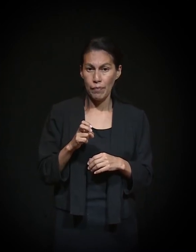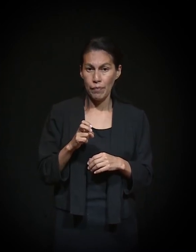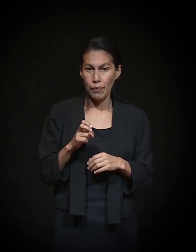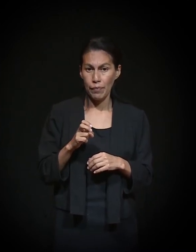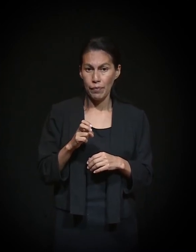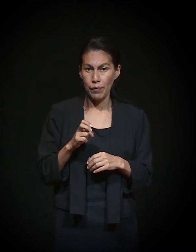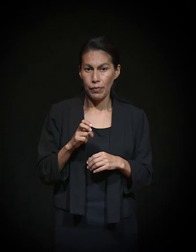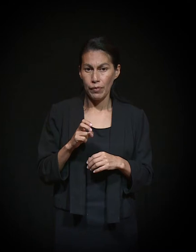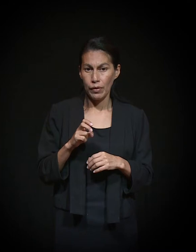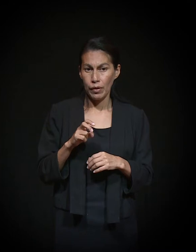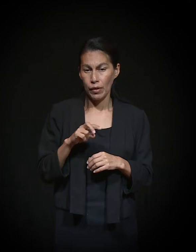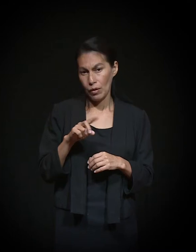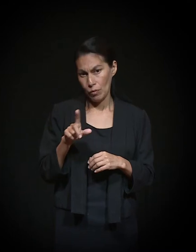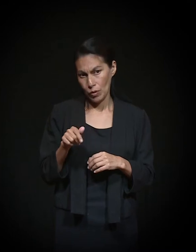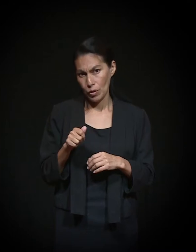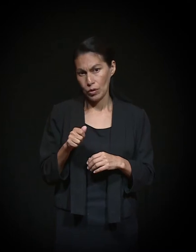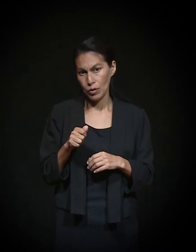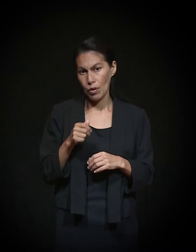después